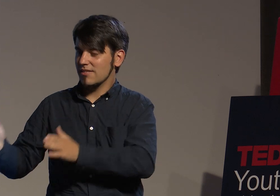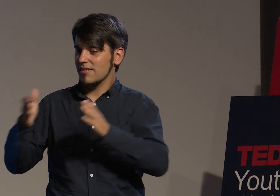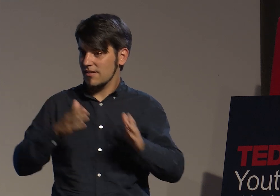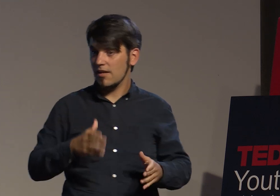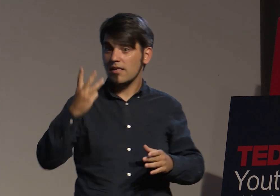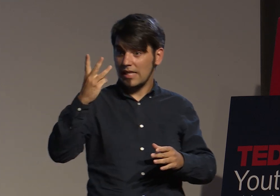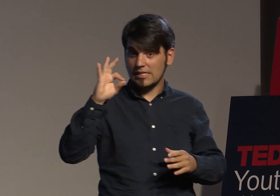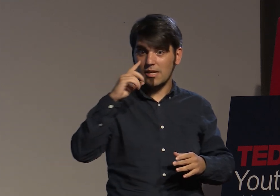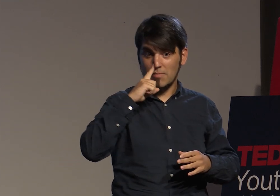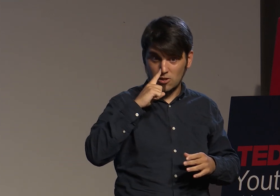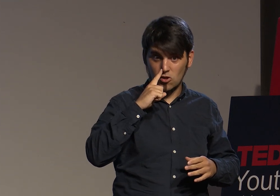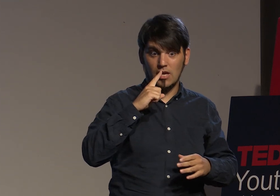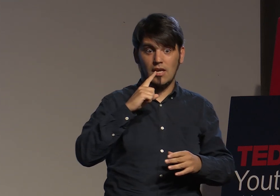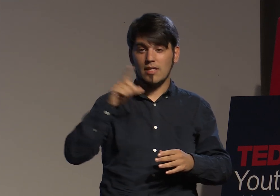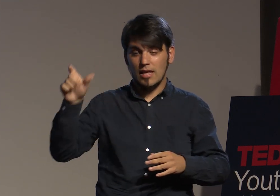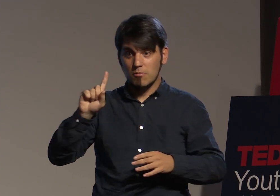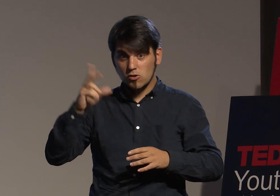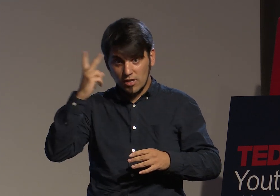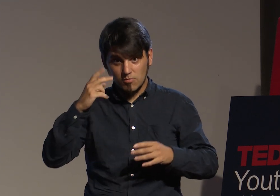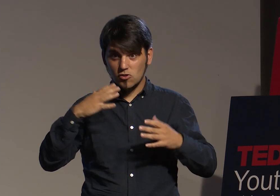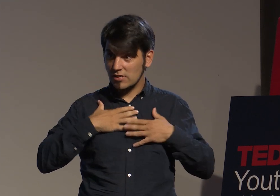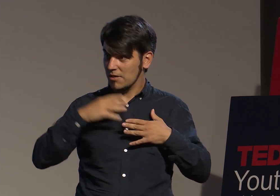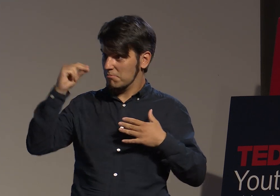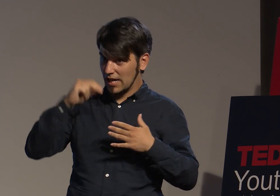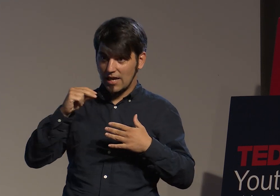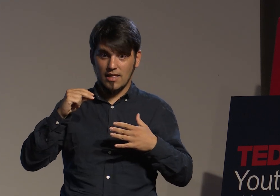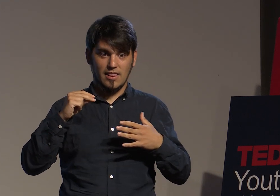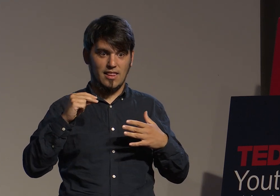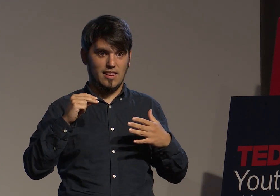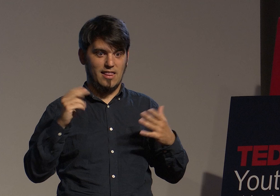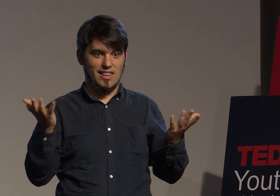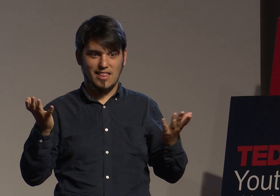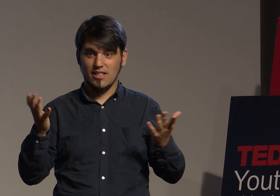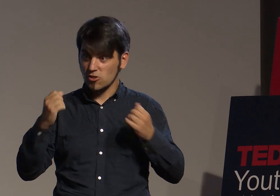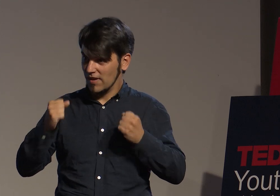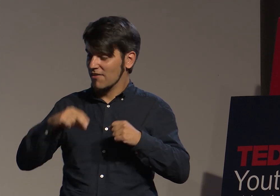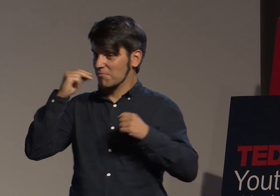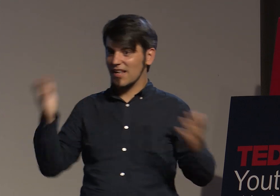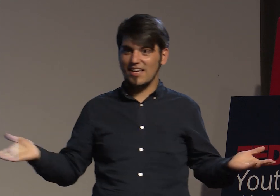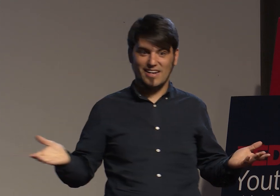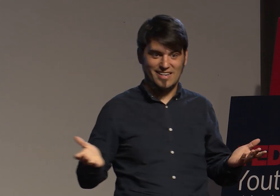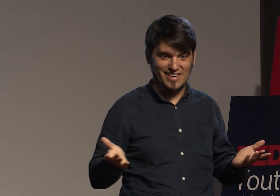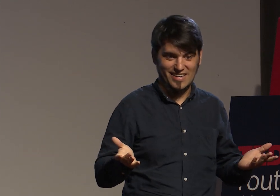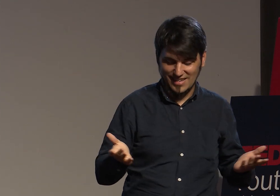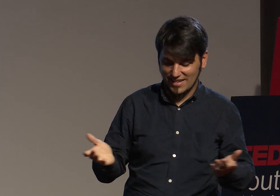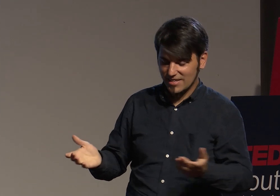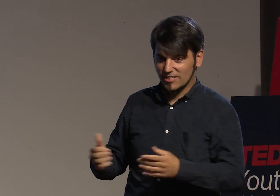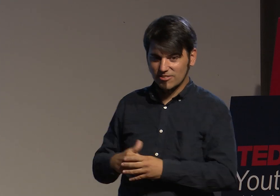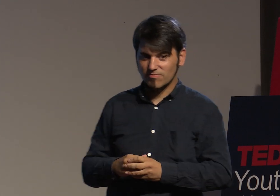на английски. И през цялото време, в продължение на 30 минути водим разговор. Аз зададох около 10 въпроса. Живея в